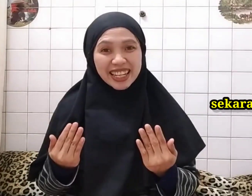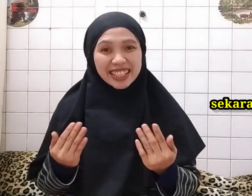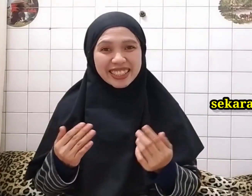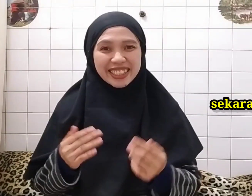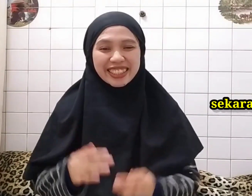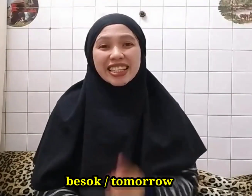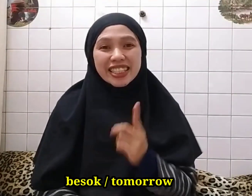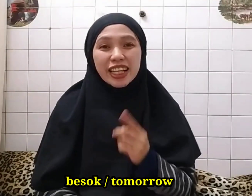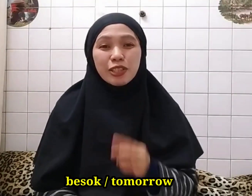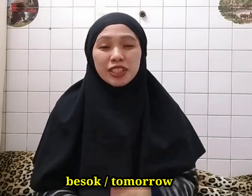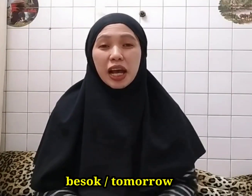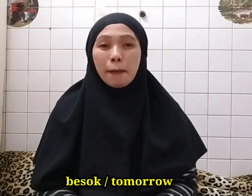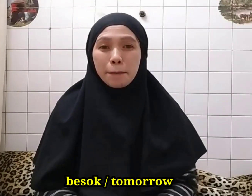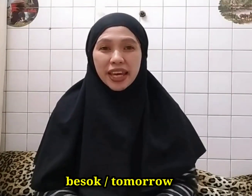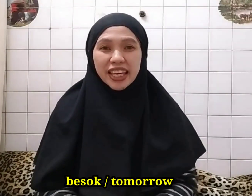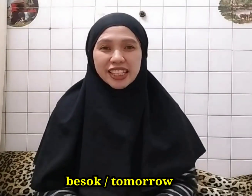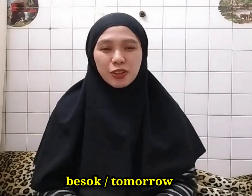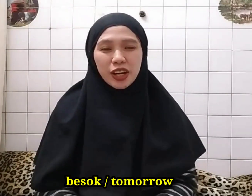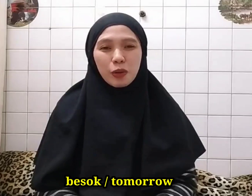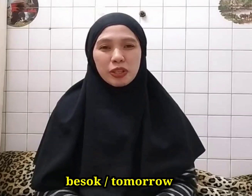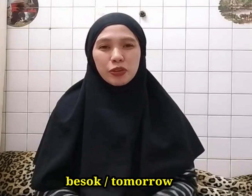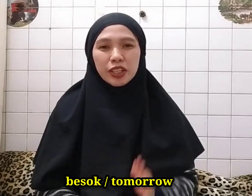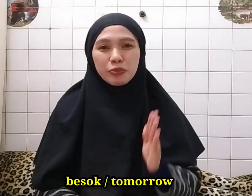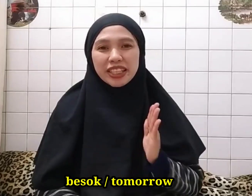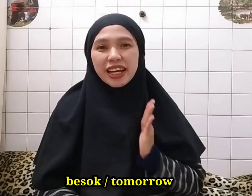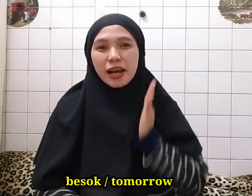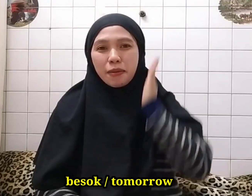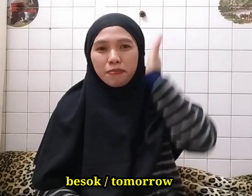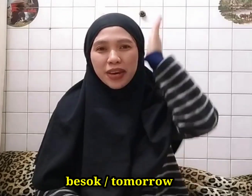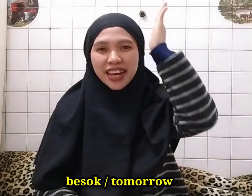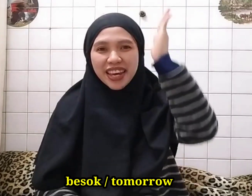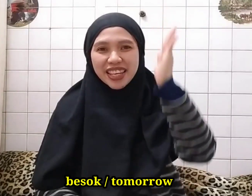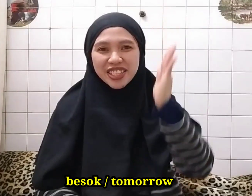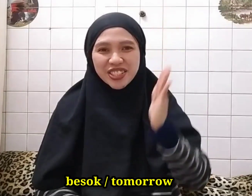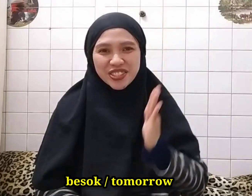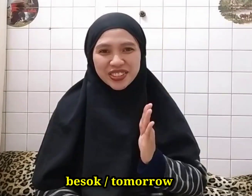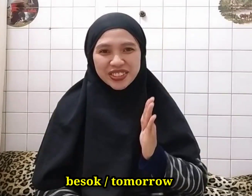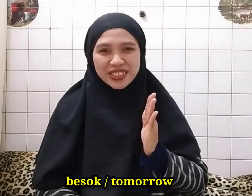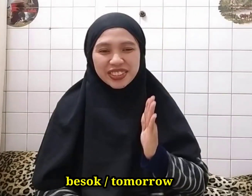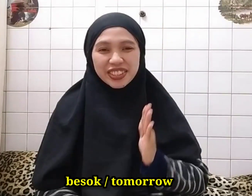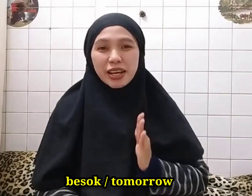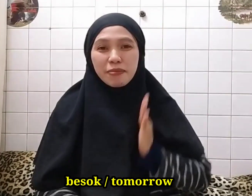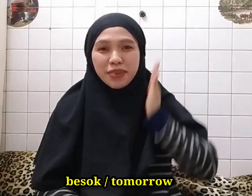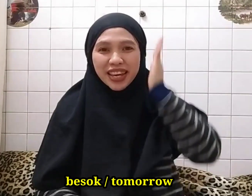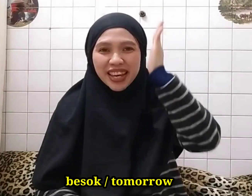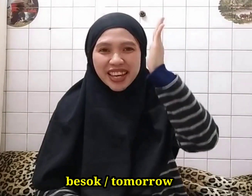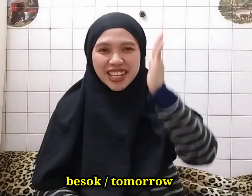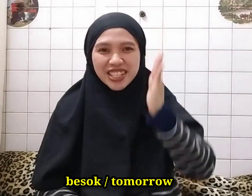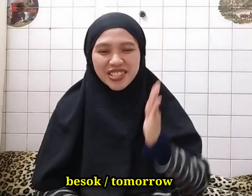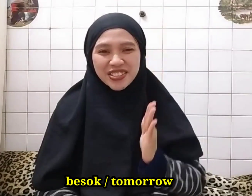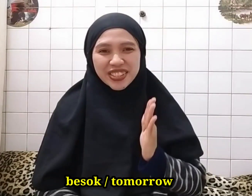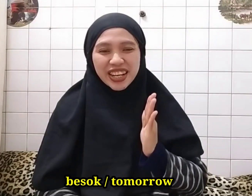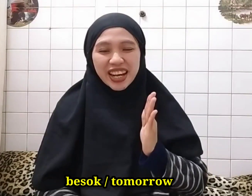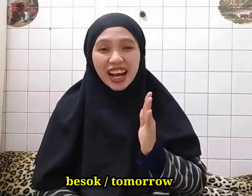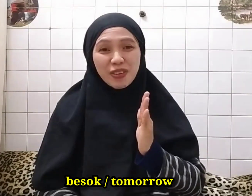Sekarang. Selanjutnya besok. Kalau besok itu begini ya. Besok. Besok. Awas